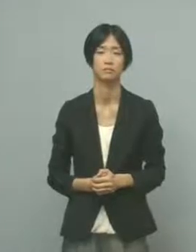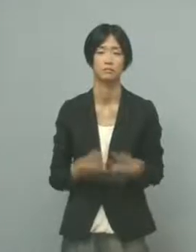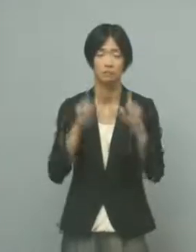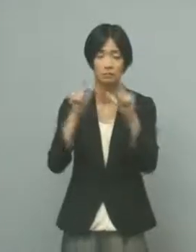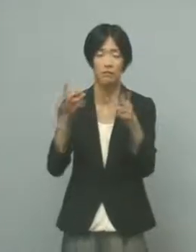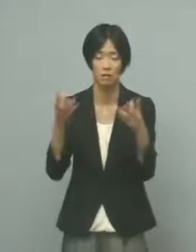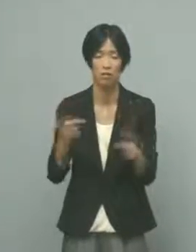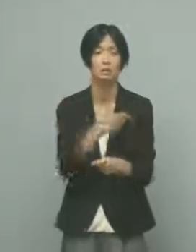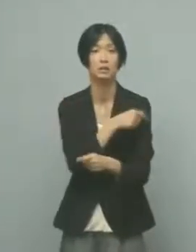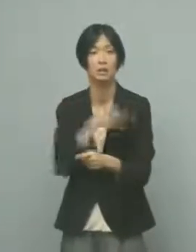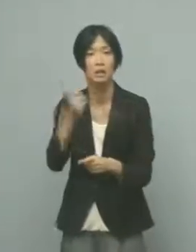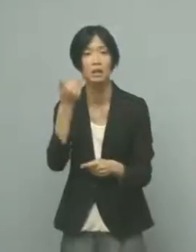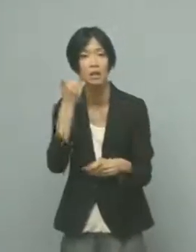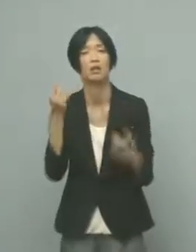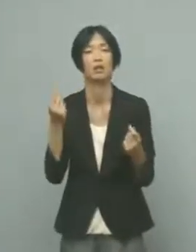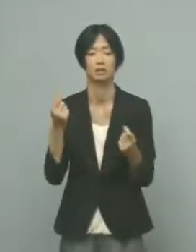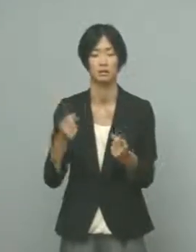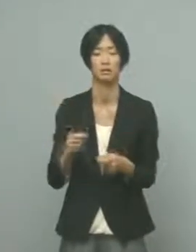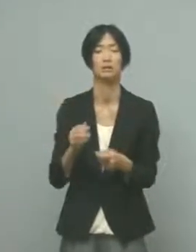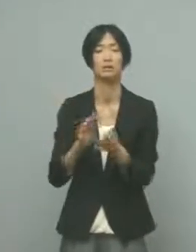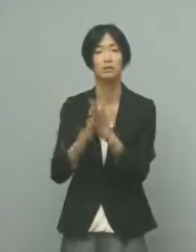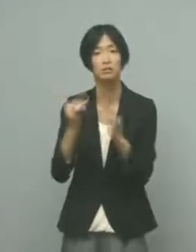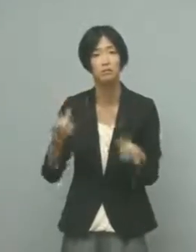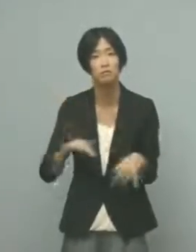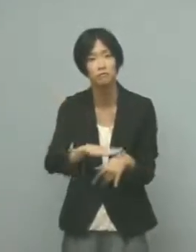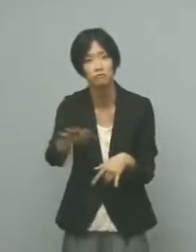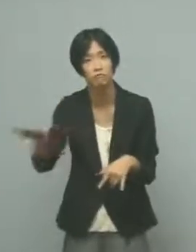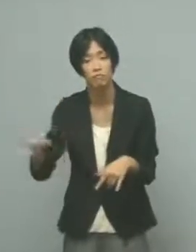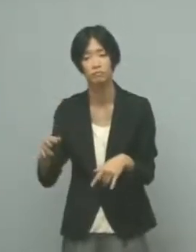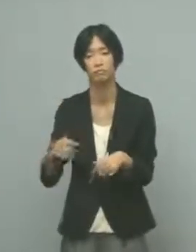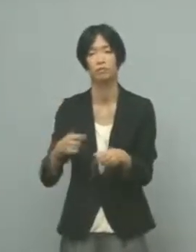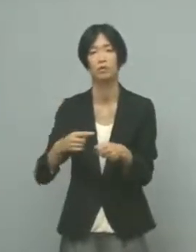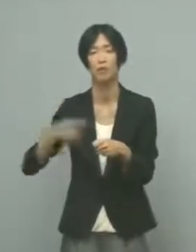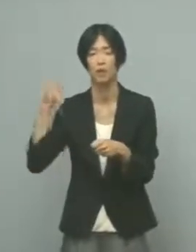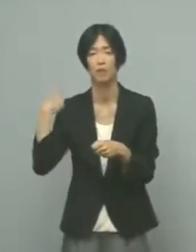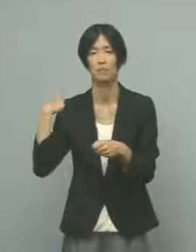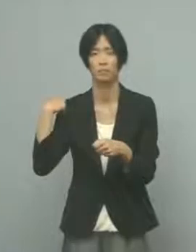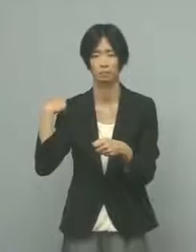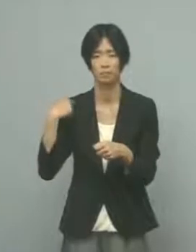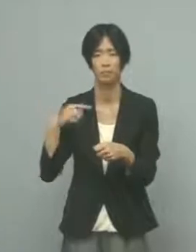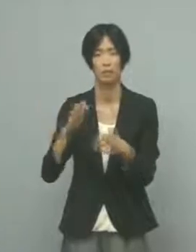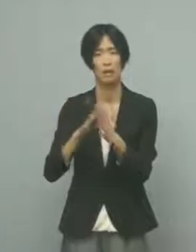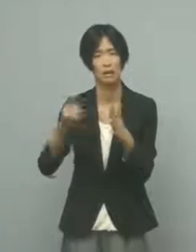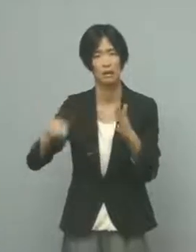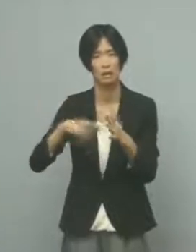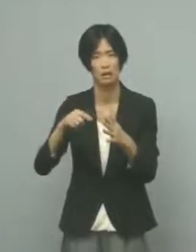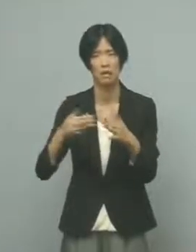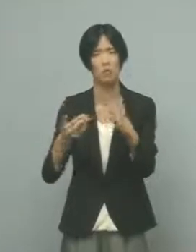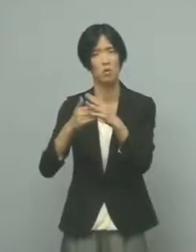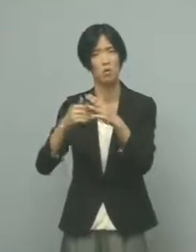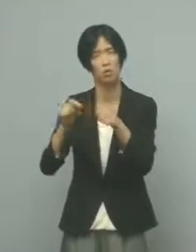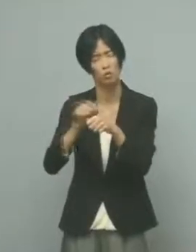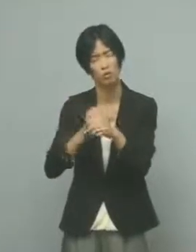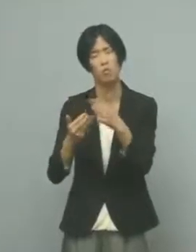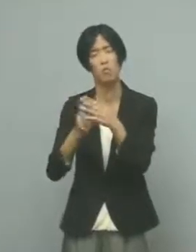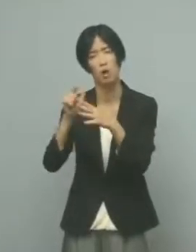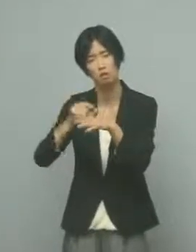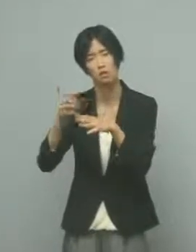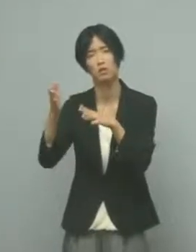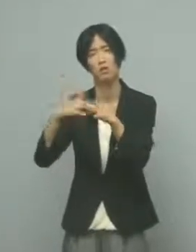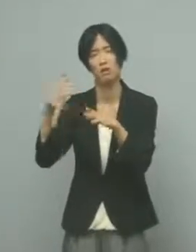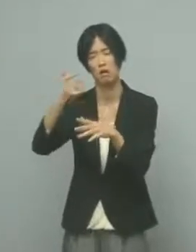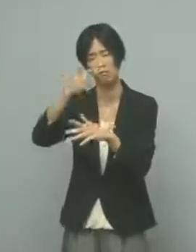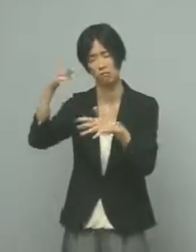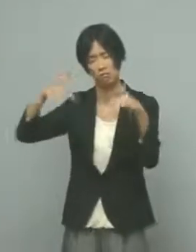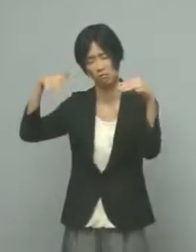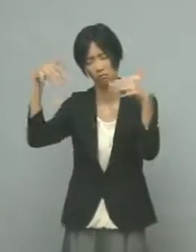その県民に対しても、去年ですね、山形県内もやっぱりそういう最上地方とかですね、庄内地方でも大きな